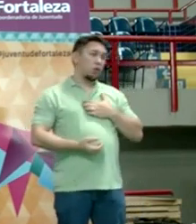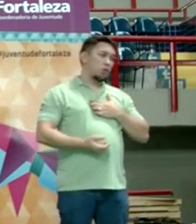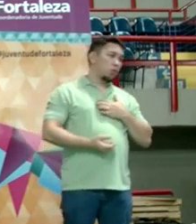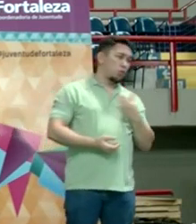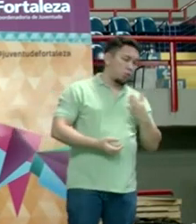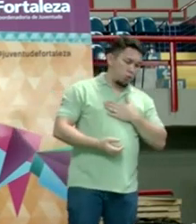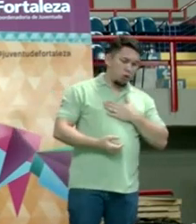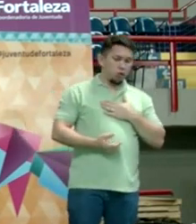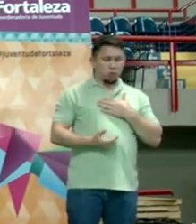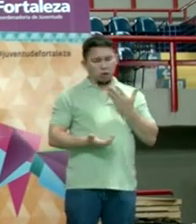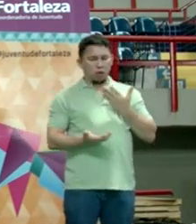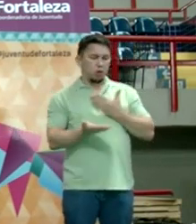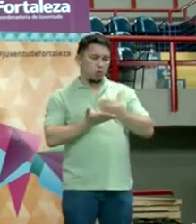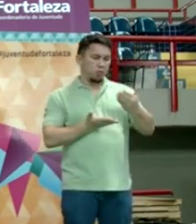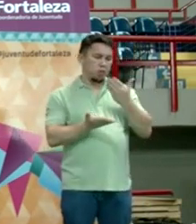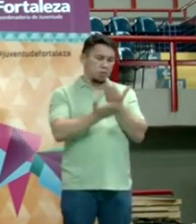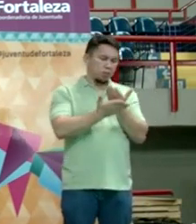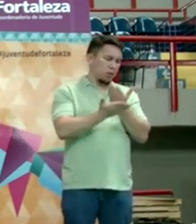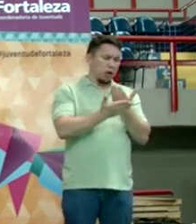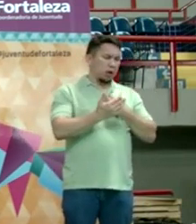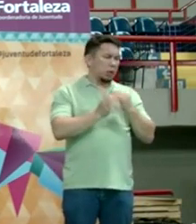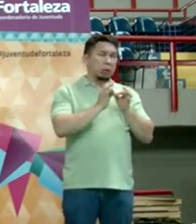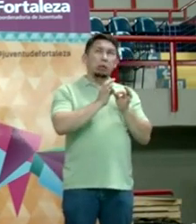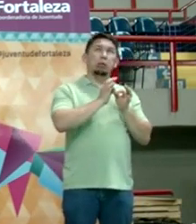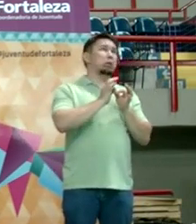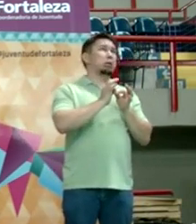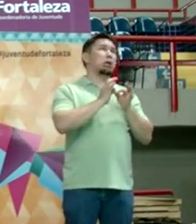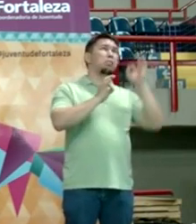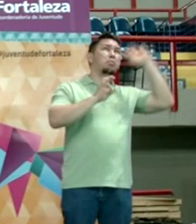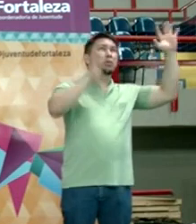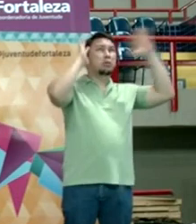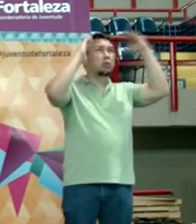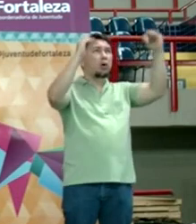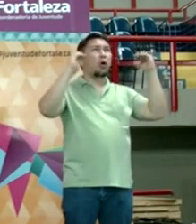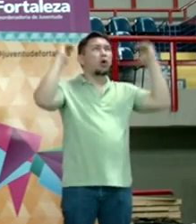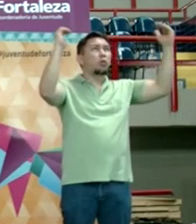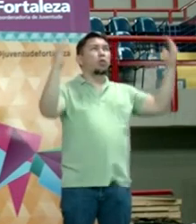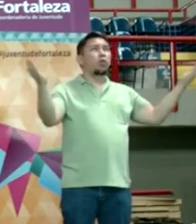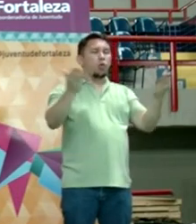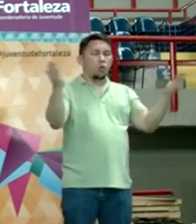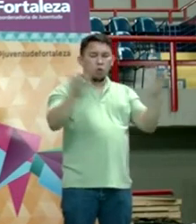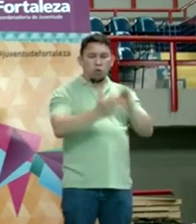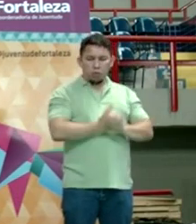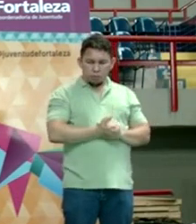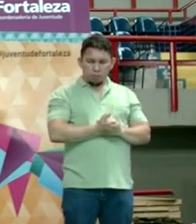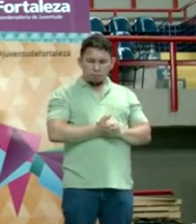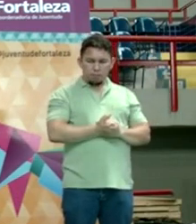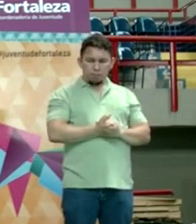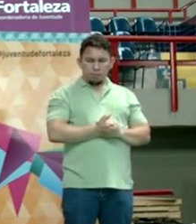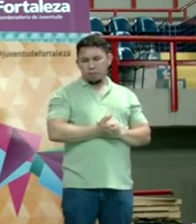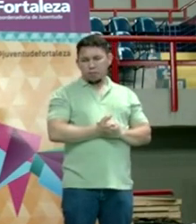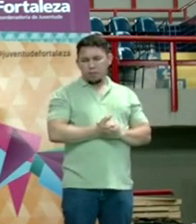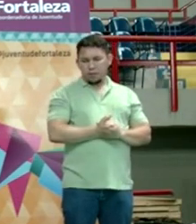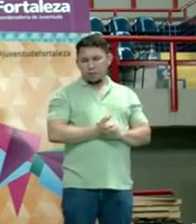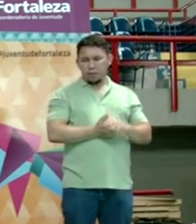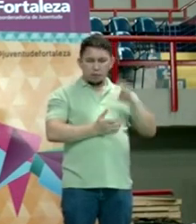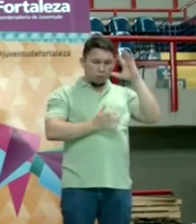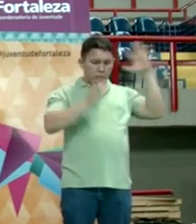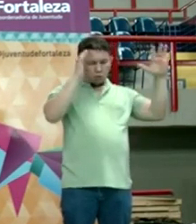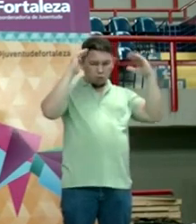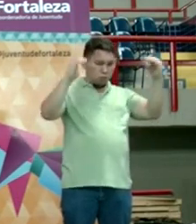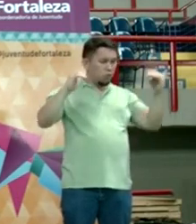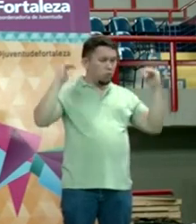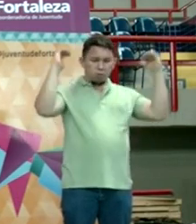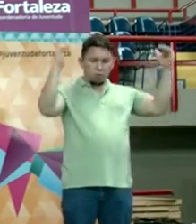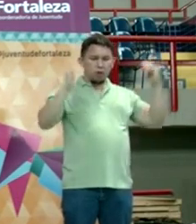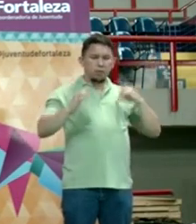uma visão além do alcance, né? Então hoje não vai ser diferente. Vamos começar aqui com uma visão além do alcance,